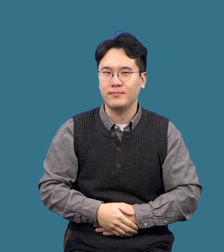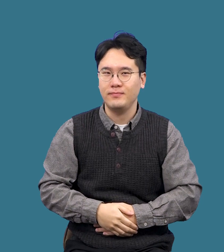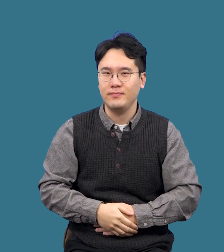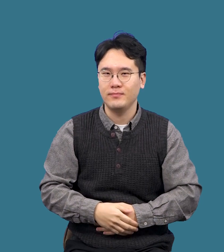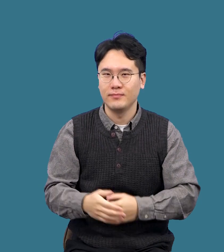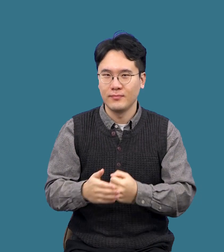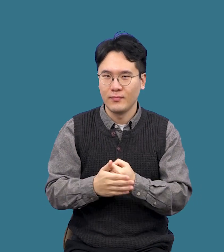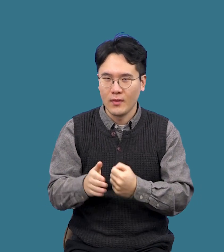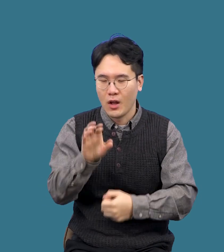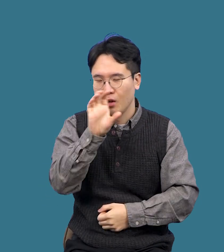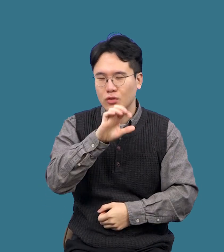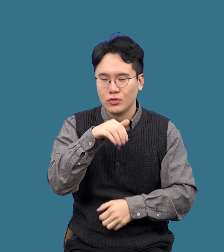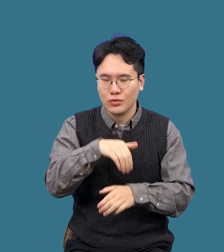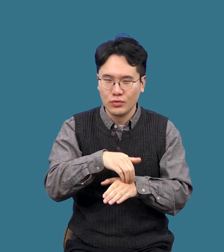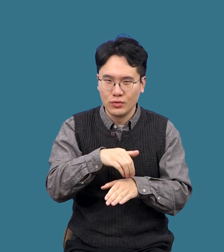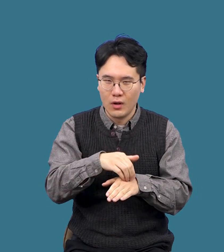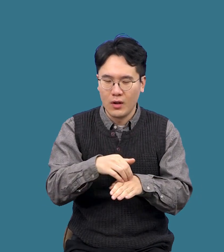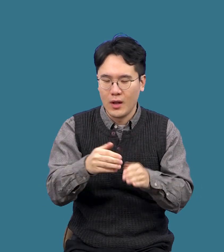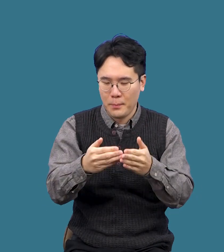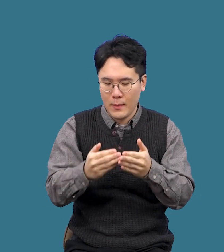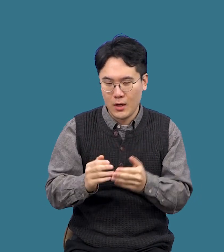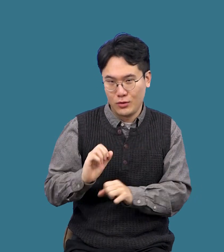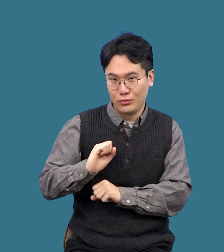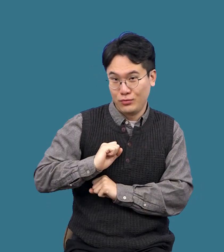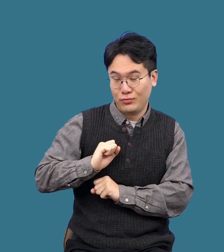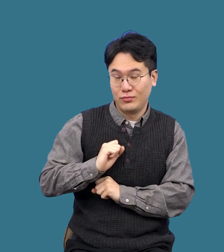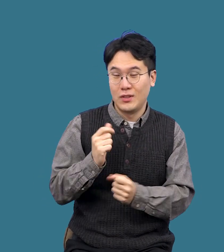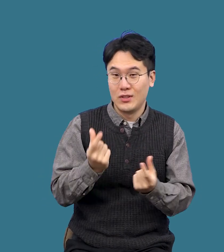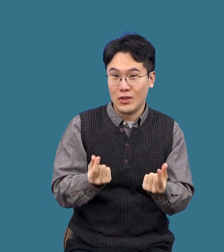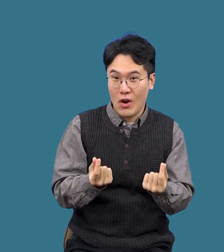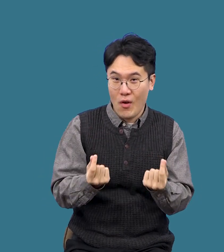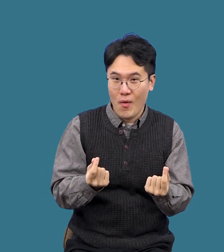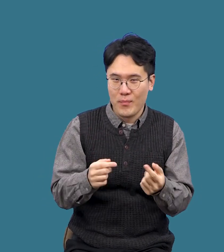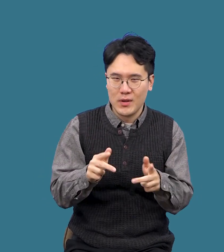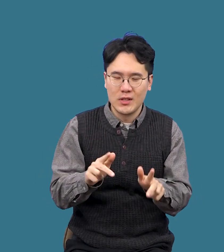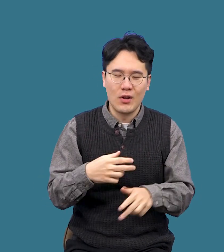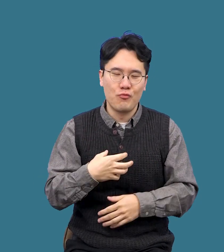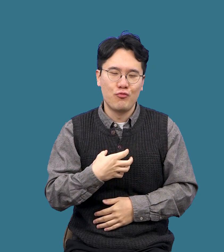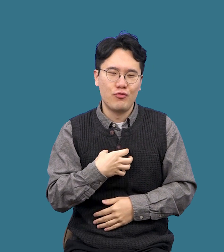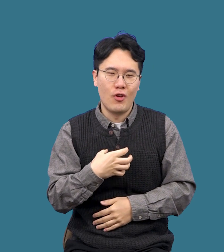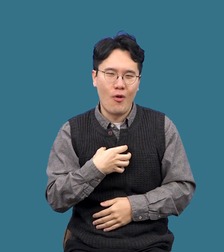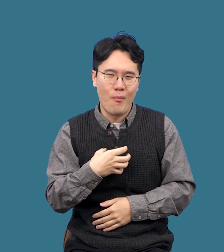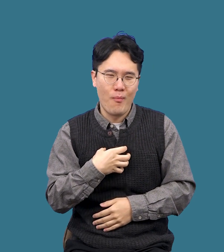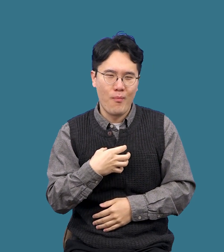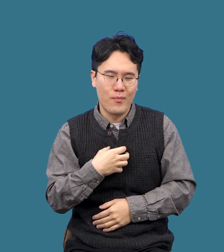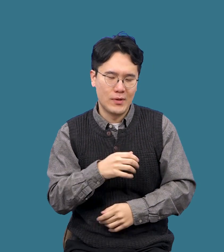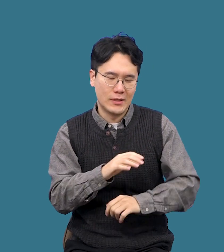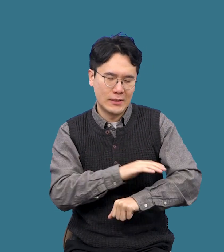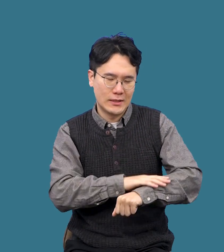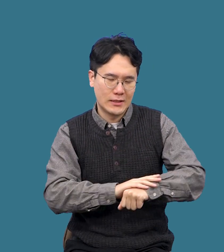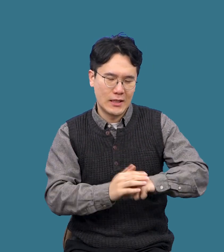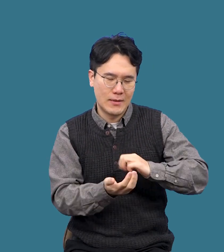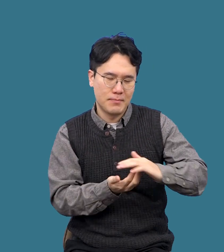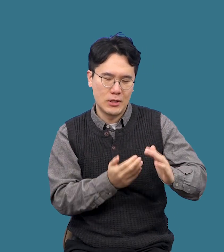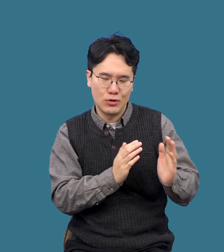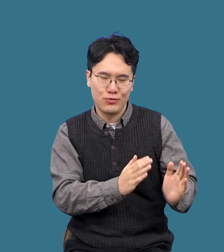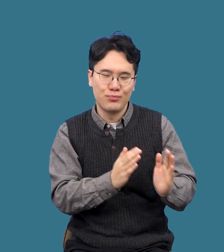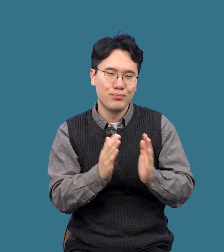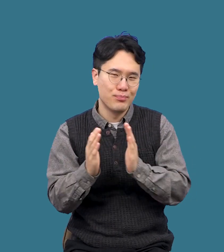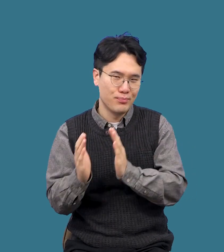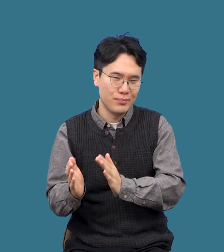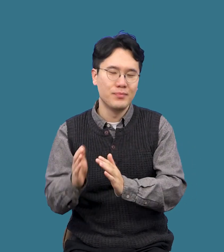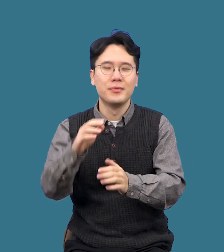이런 위험과 위기에 대처하며 행진해 나갈 것을 준비시키고자 하신